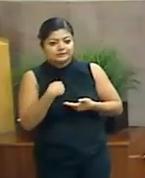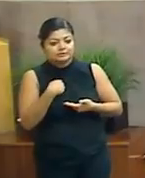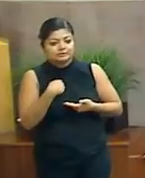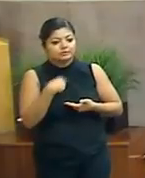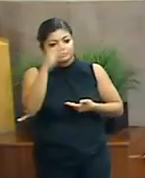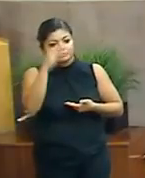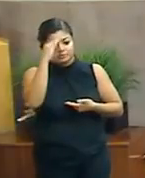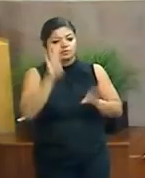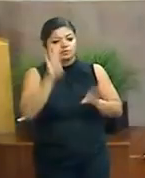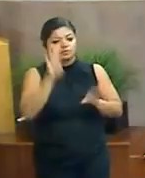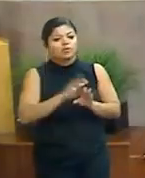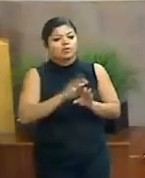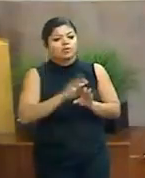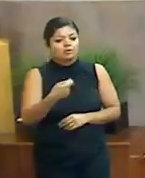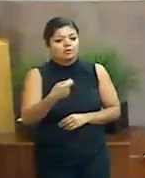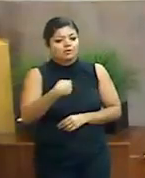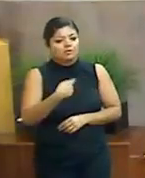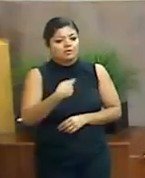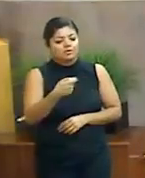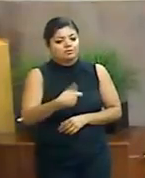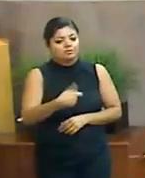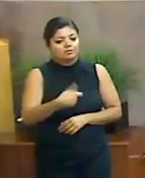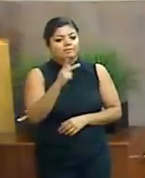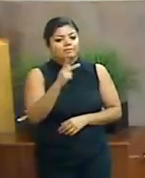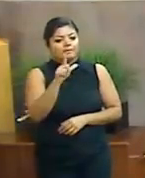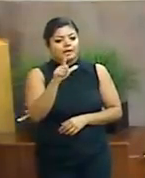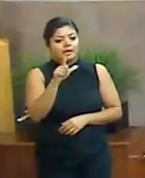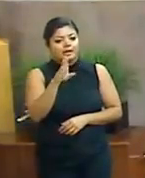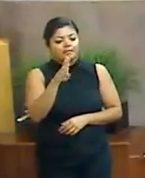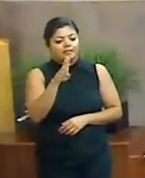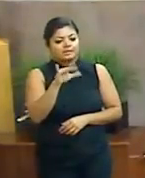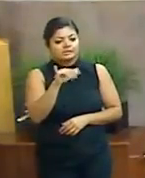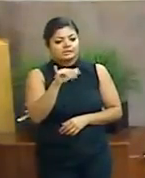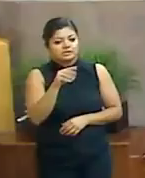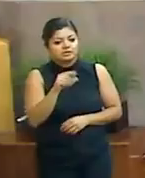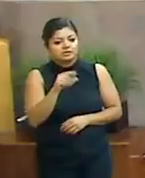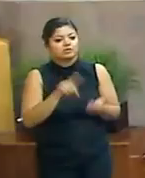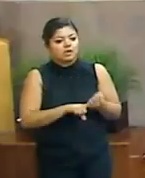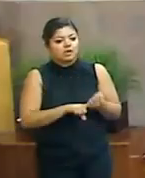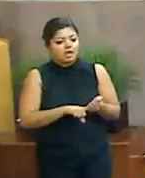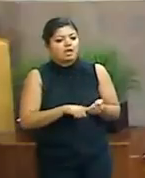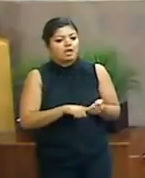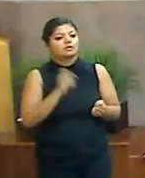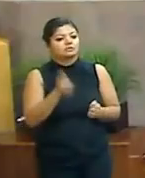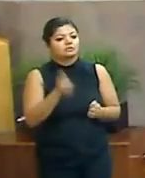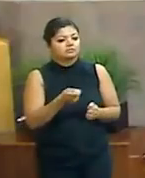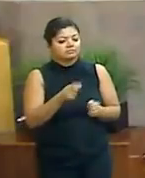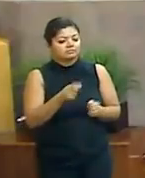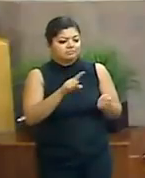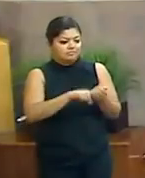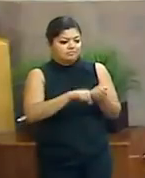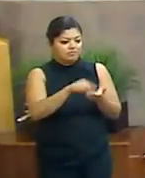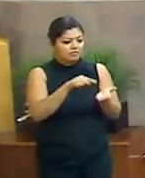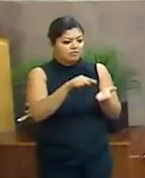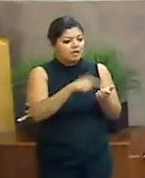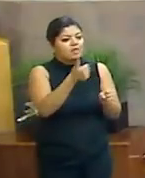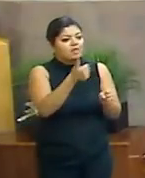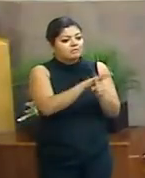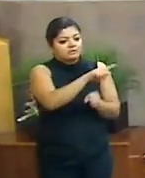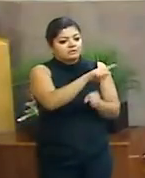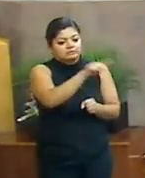plebiscito en realidad dialoga torea la estructura orgánica la distribución legal de competencia de los órganos de organización pública